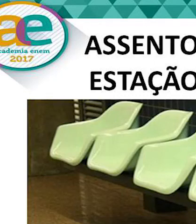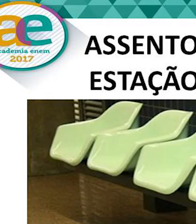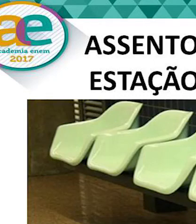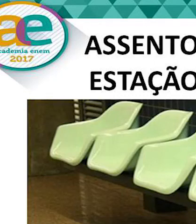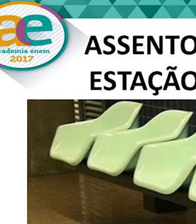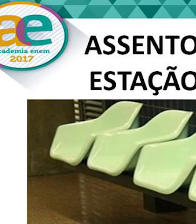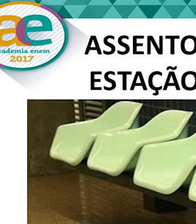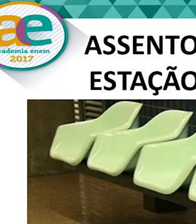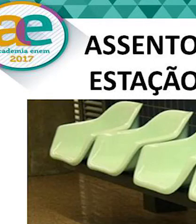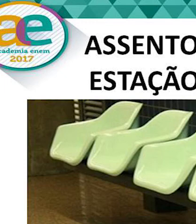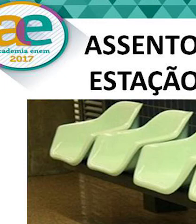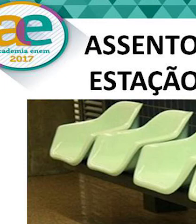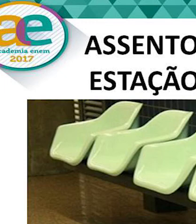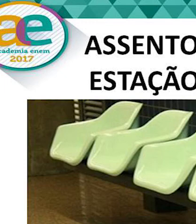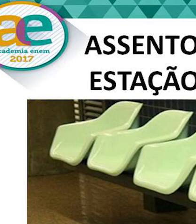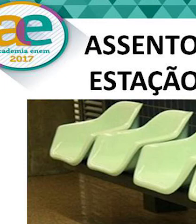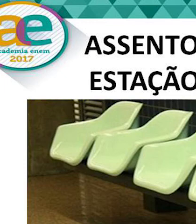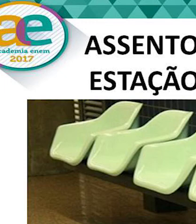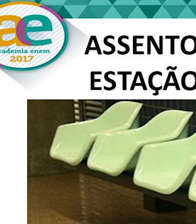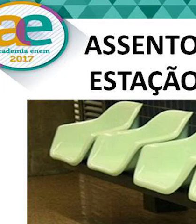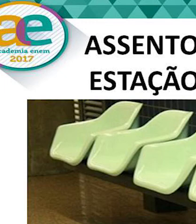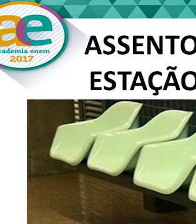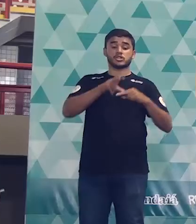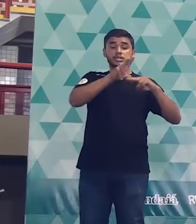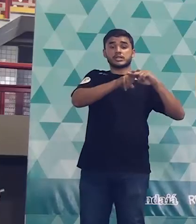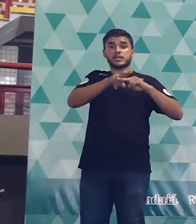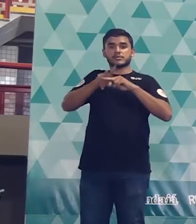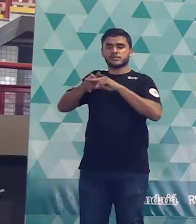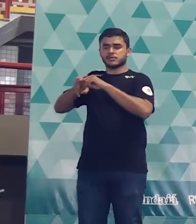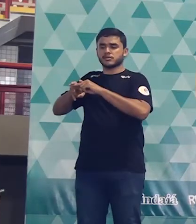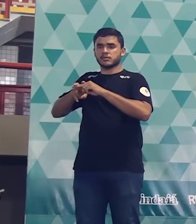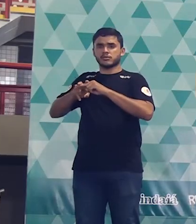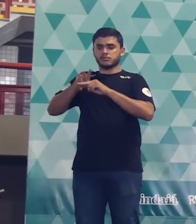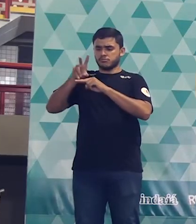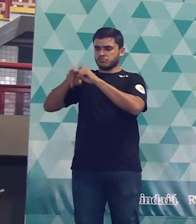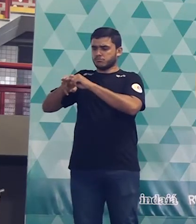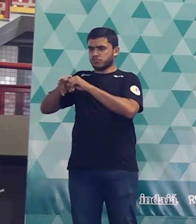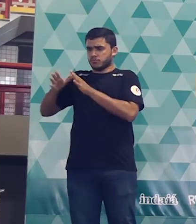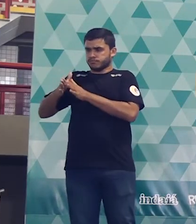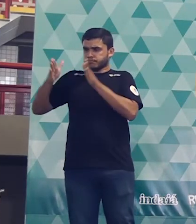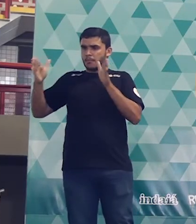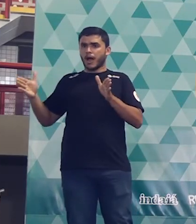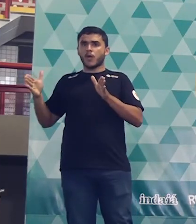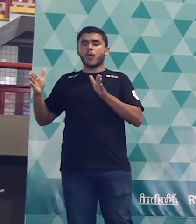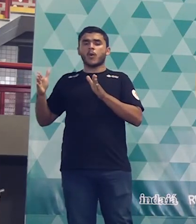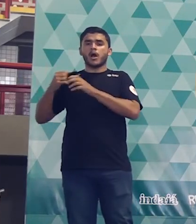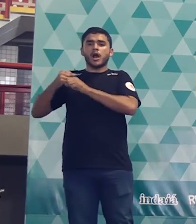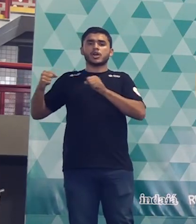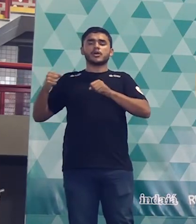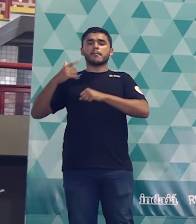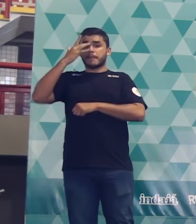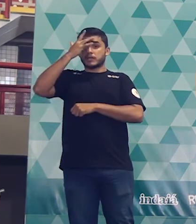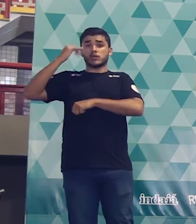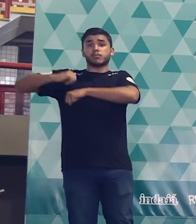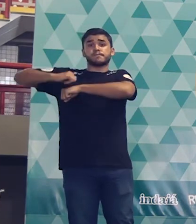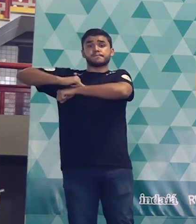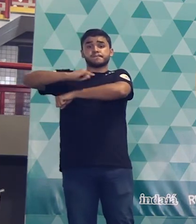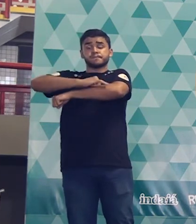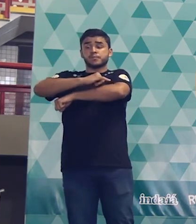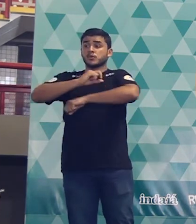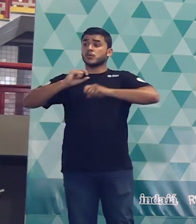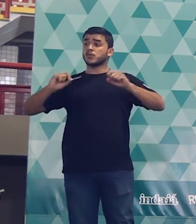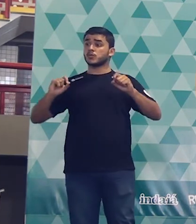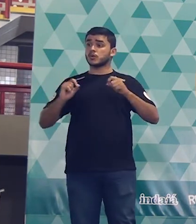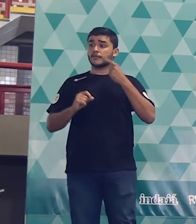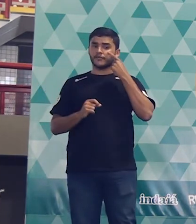É um assento para obesos em estação de metrô em São Paulo. Além de colocar um assento mais largo, o que foi que eles fizeram lá